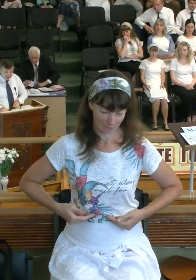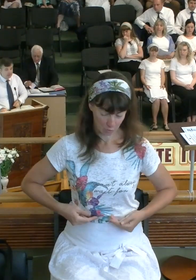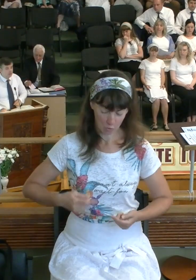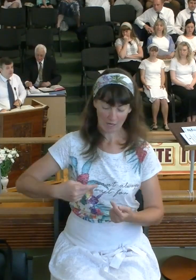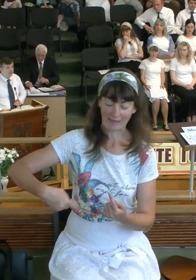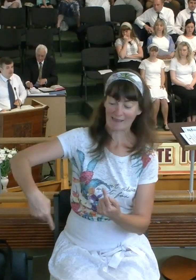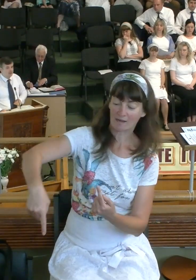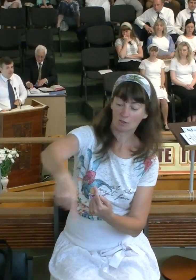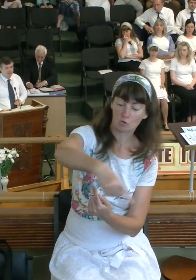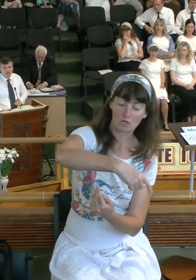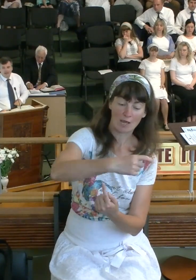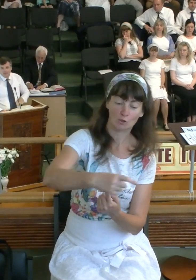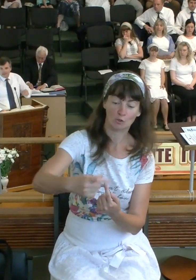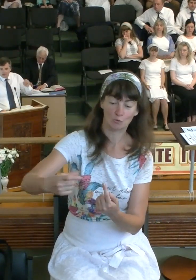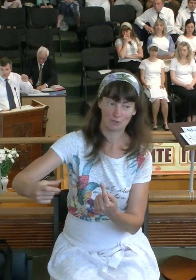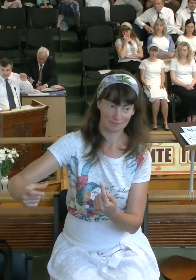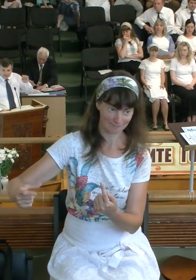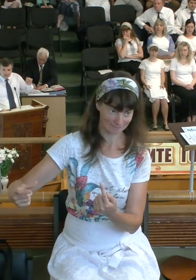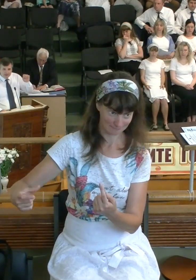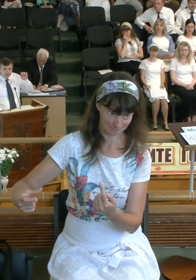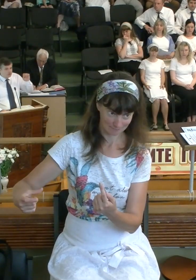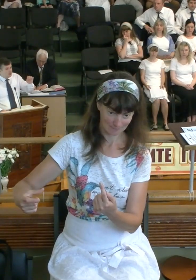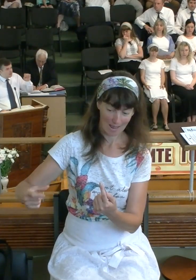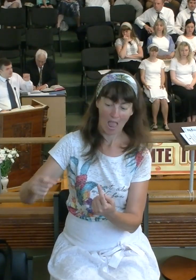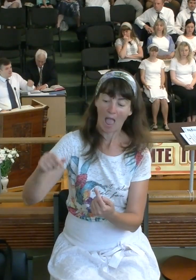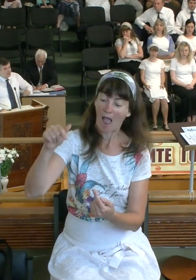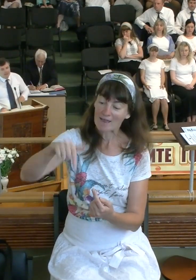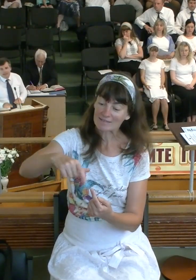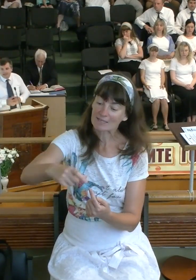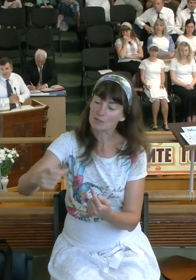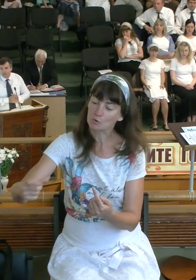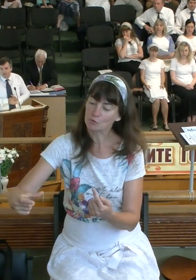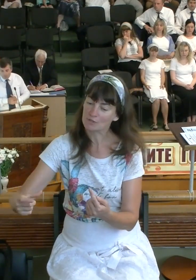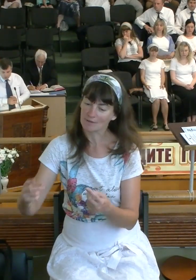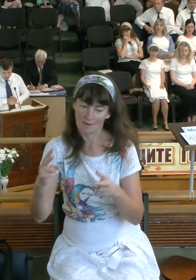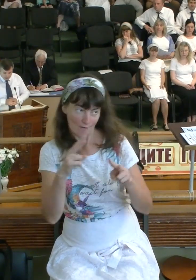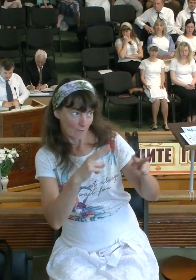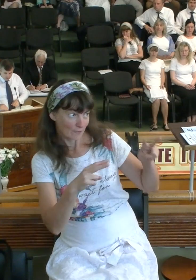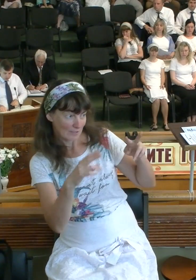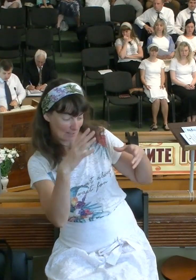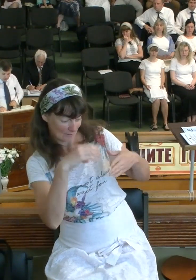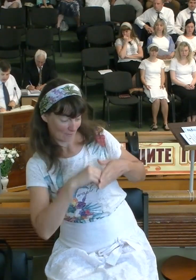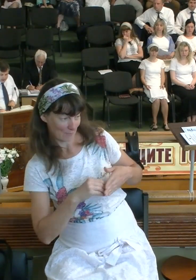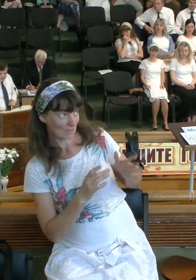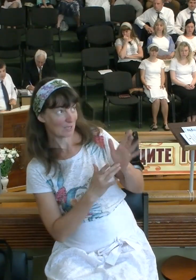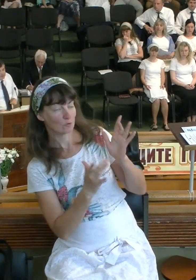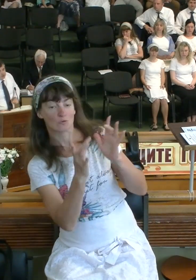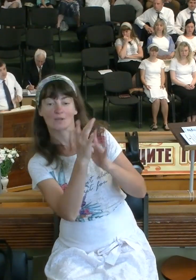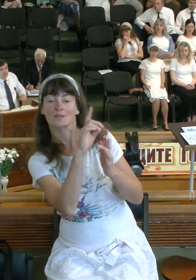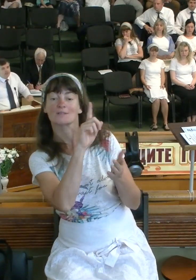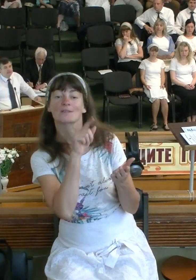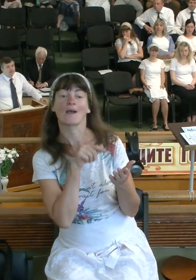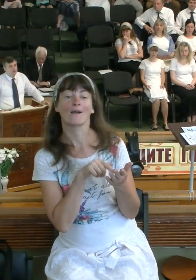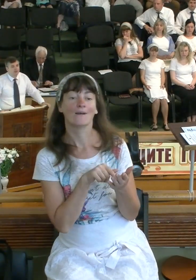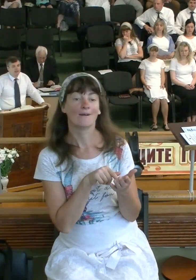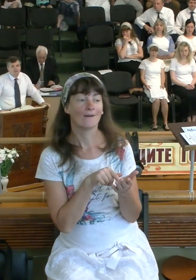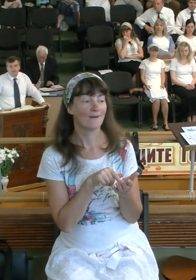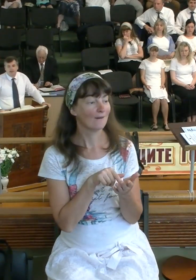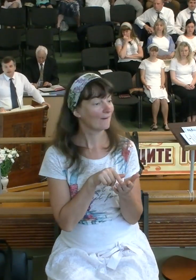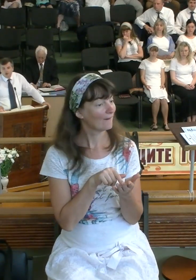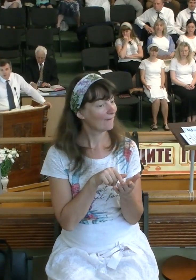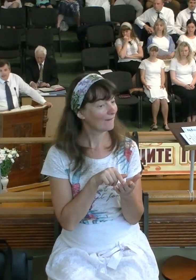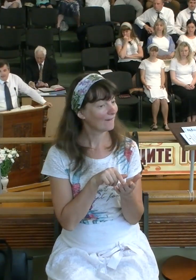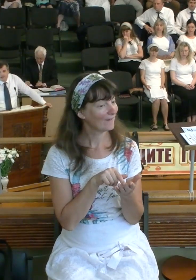знаете, смертоносные реки? Мы настолько с вами должны быть внимательны к этому вопросу, потому что в нашем мире